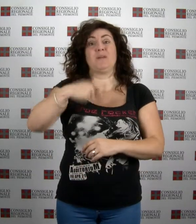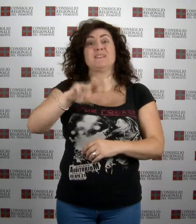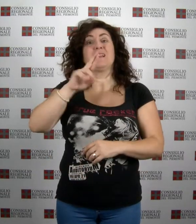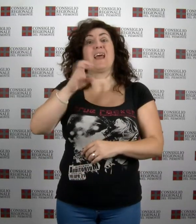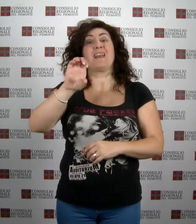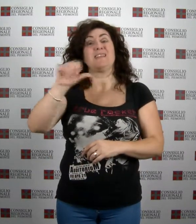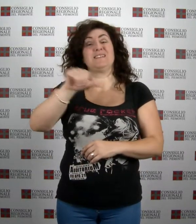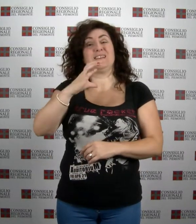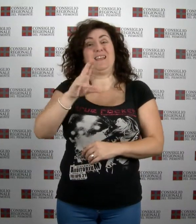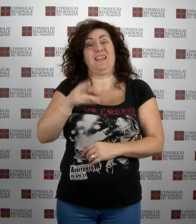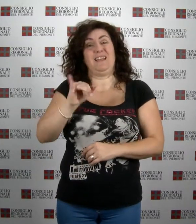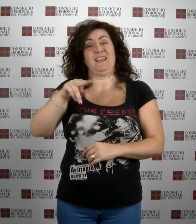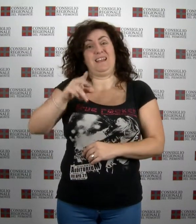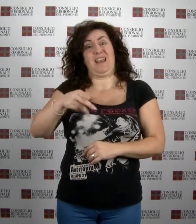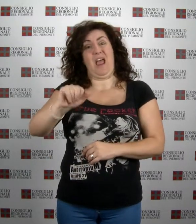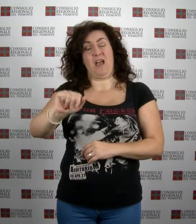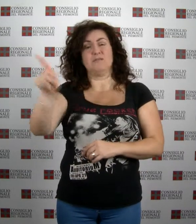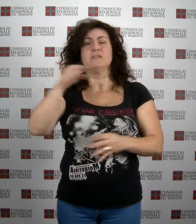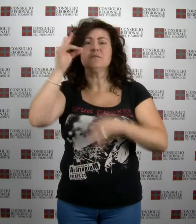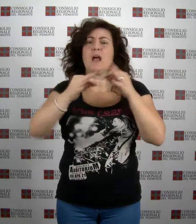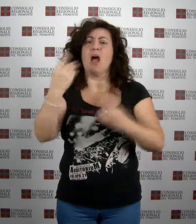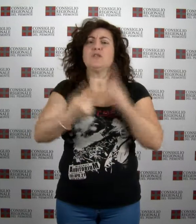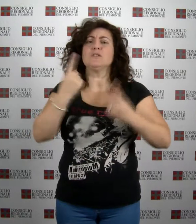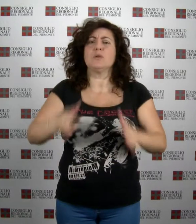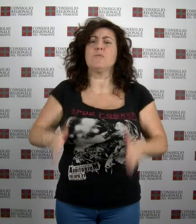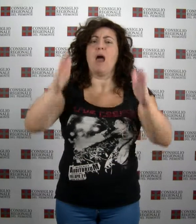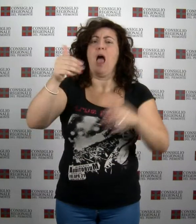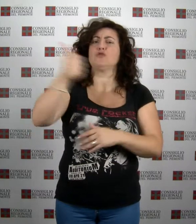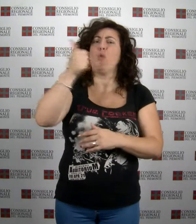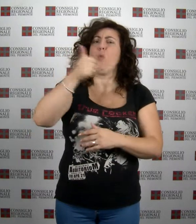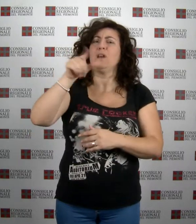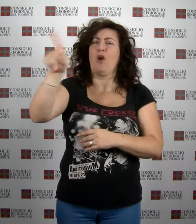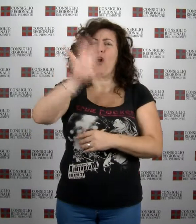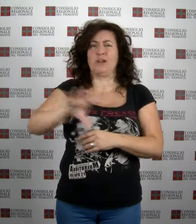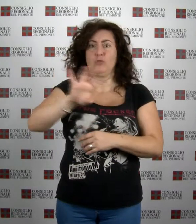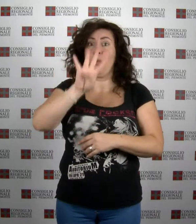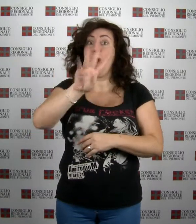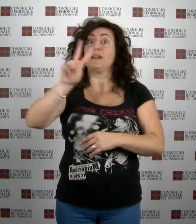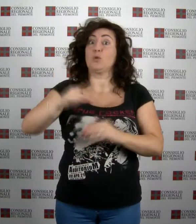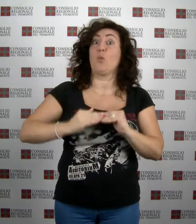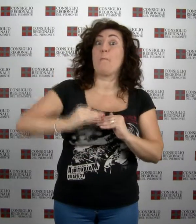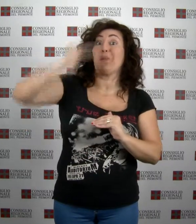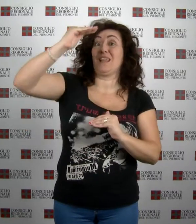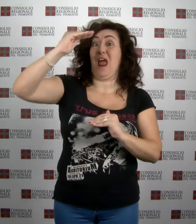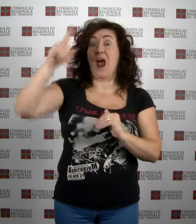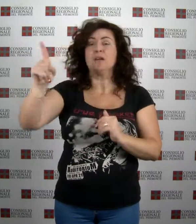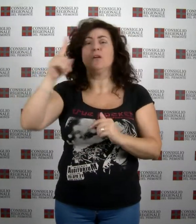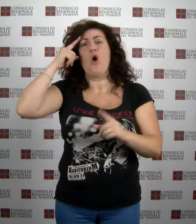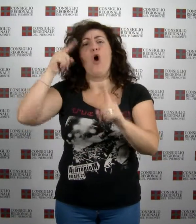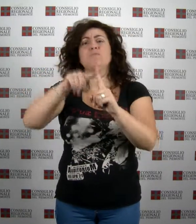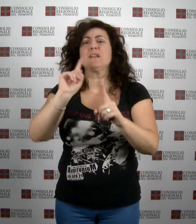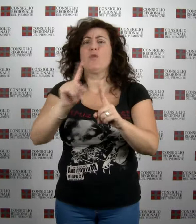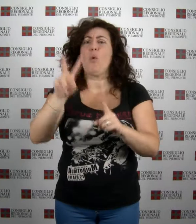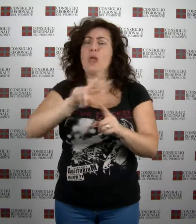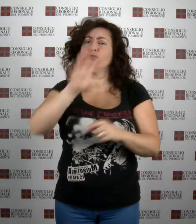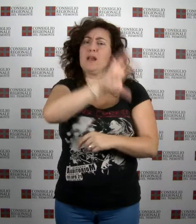ha spiegato la situazione del Palazzo Unico della Regione, un'opera di 42 piani che dovrebbe centrare l'obiettivo di far risparmiare l'ente